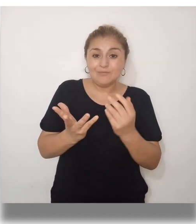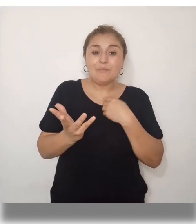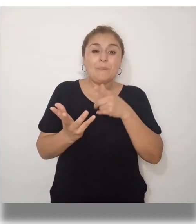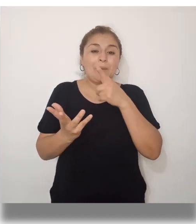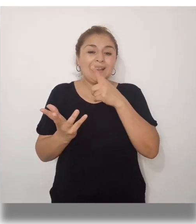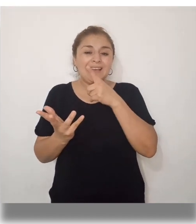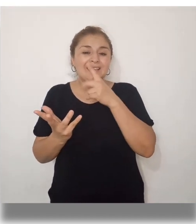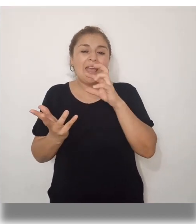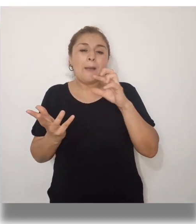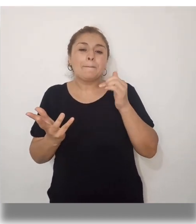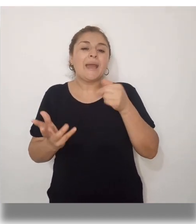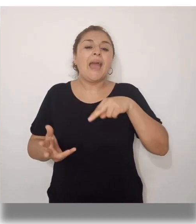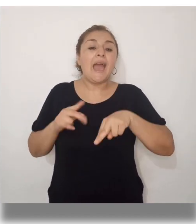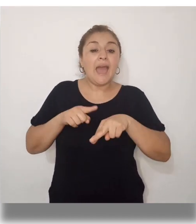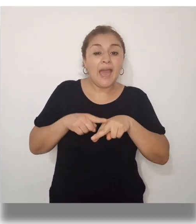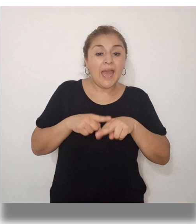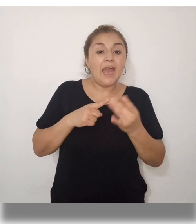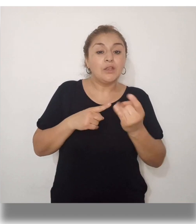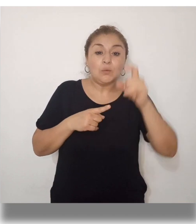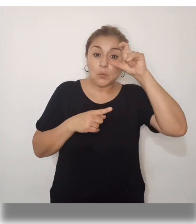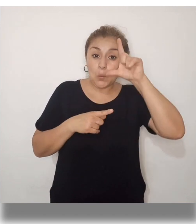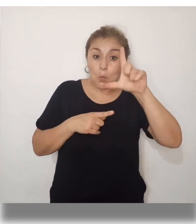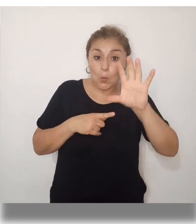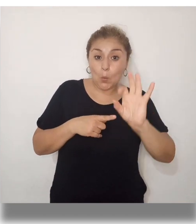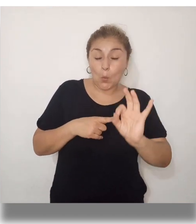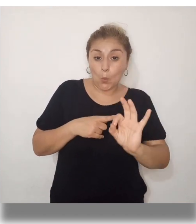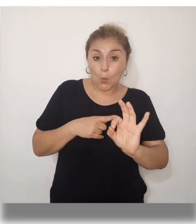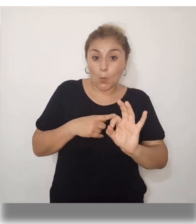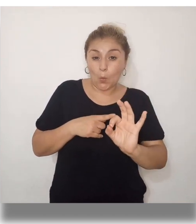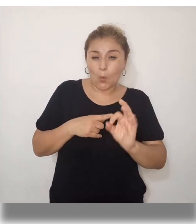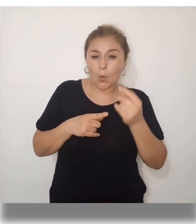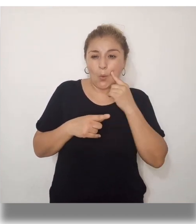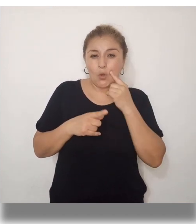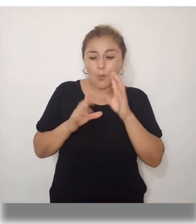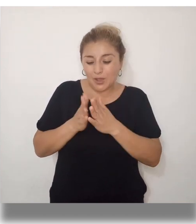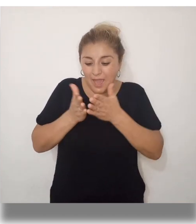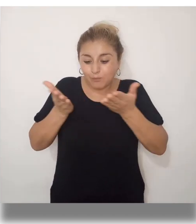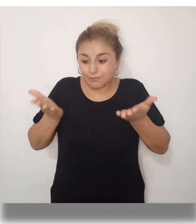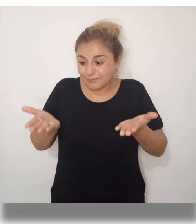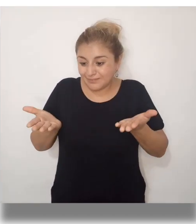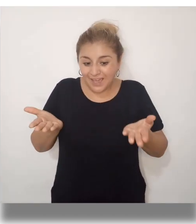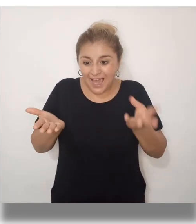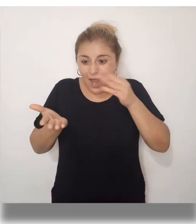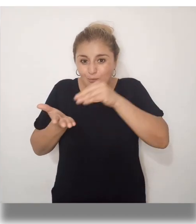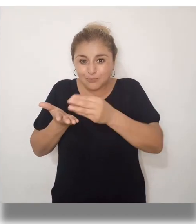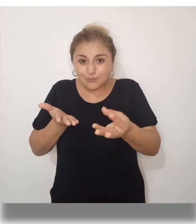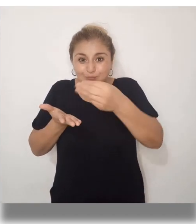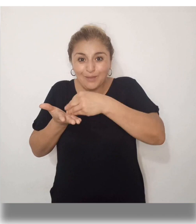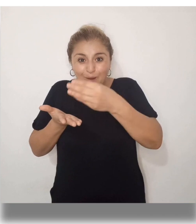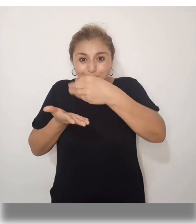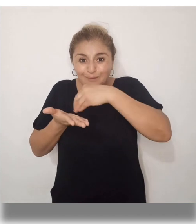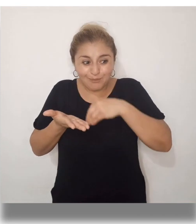El mundo es un pañuelo hoy el mundo realmente se ha vuelto muy